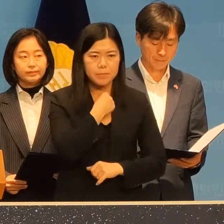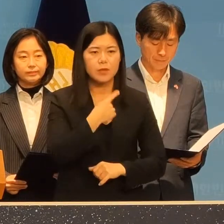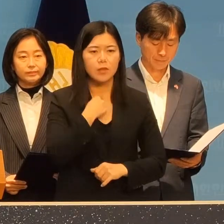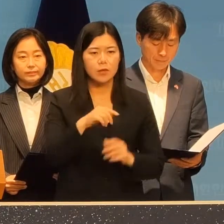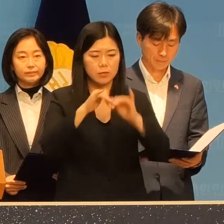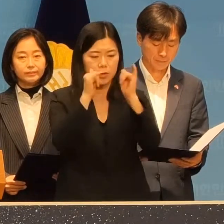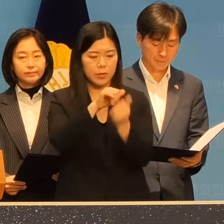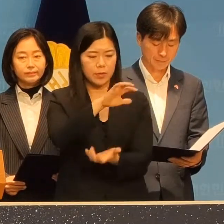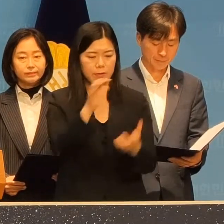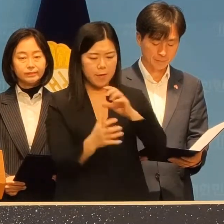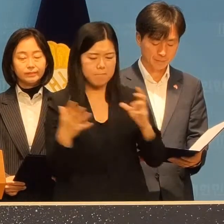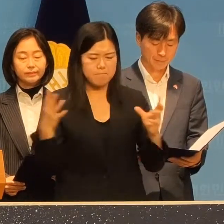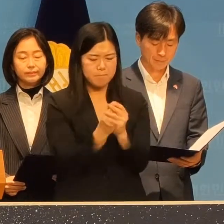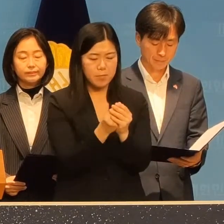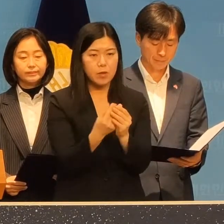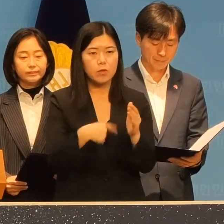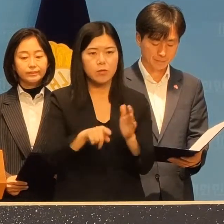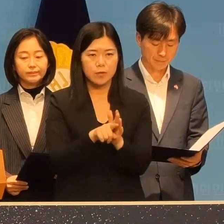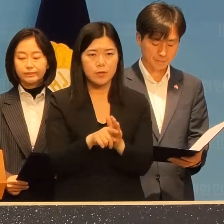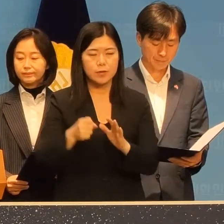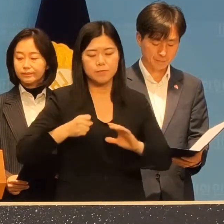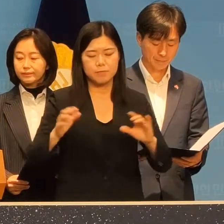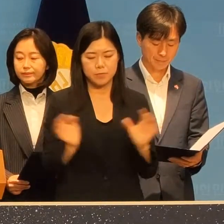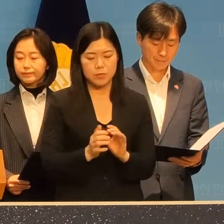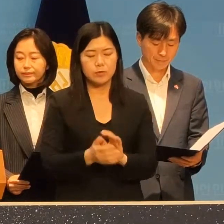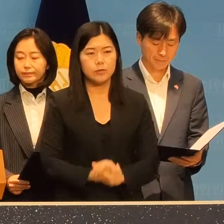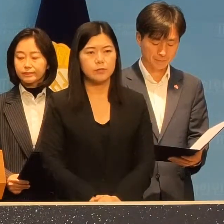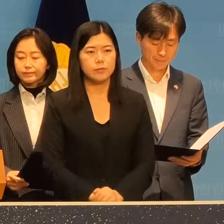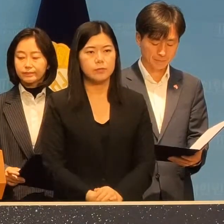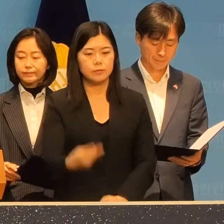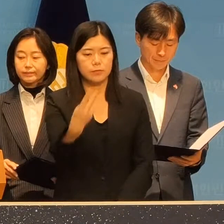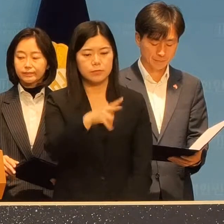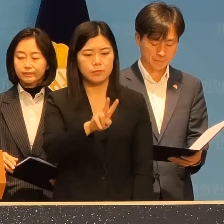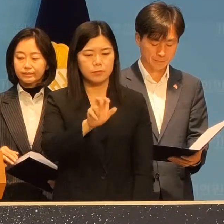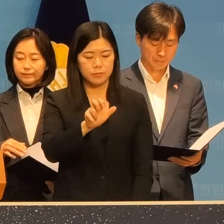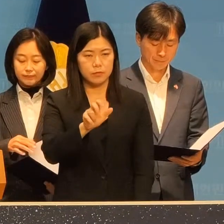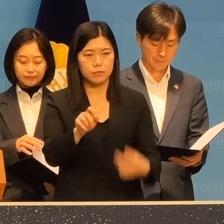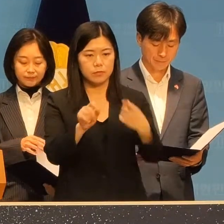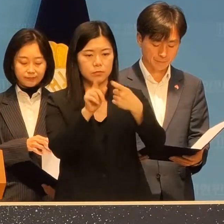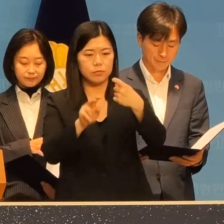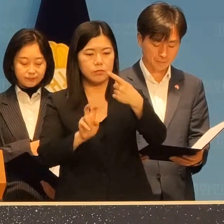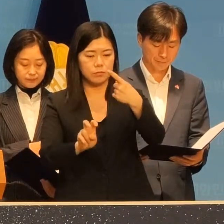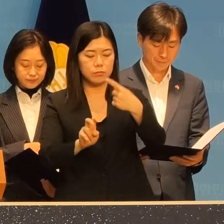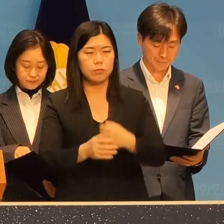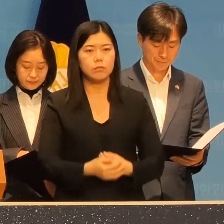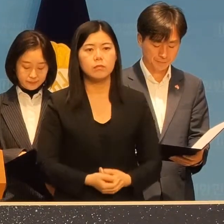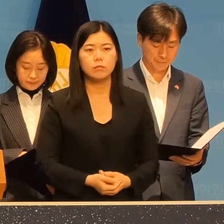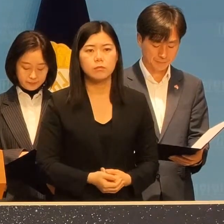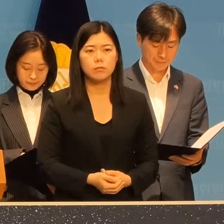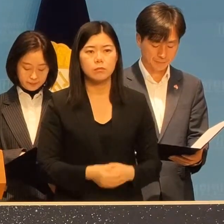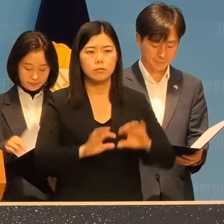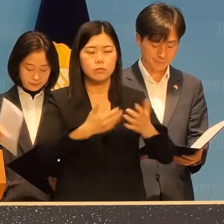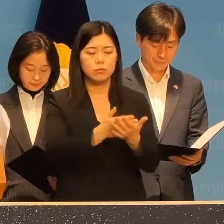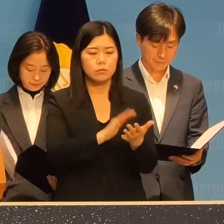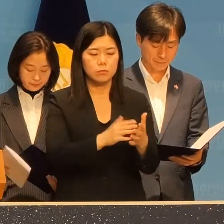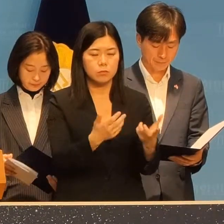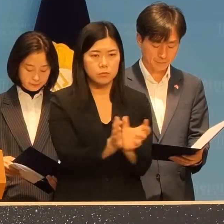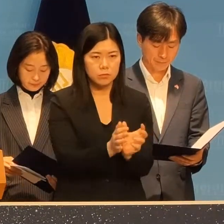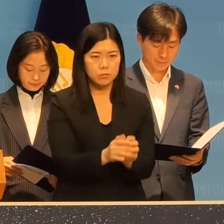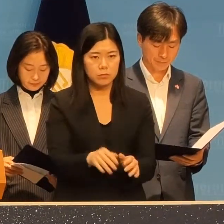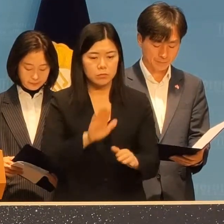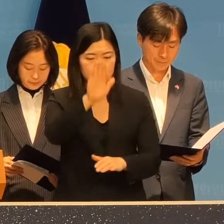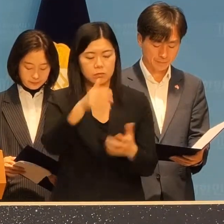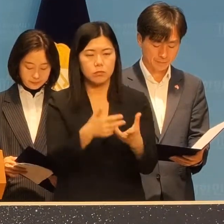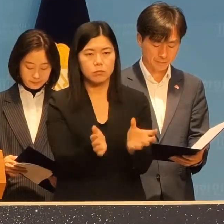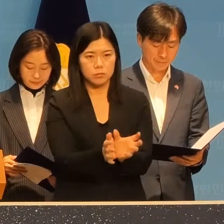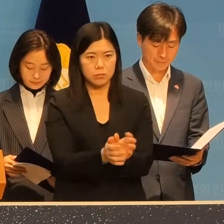대개혁 완수를 위해 함께 힘 모으겠습니다. 2025년 11월 20일 조국혁신당,